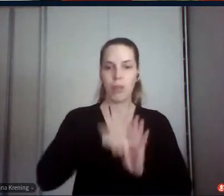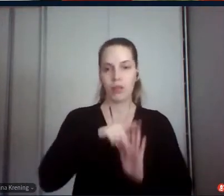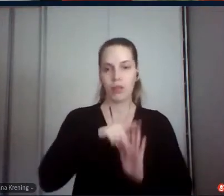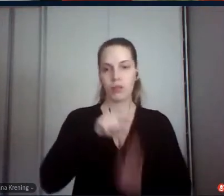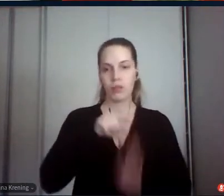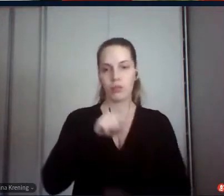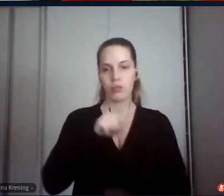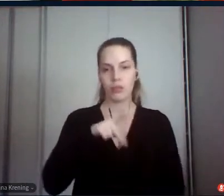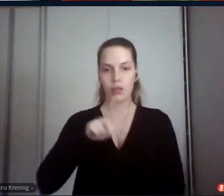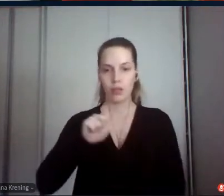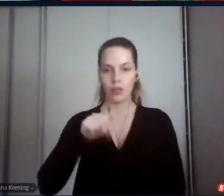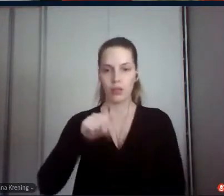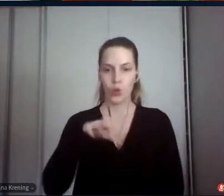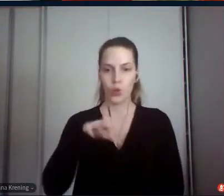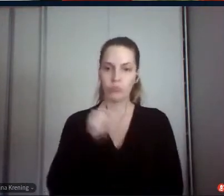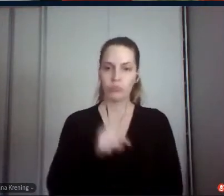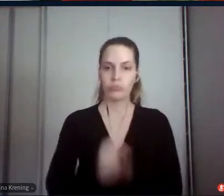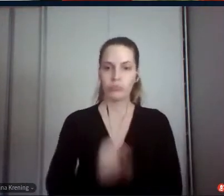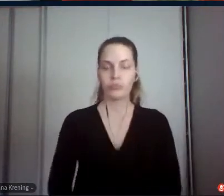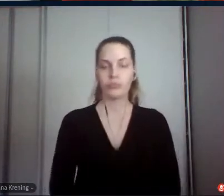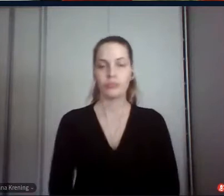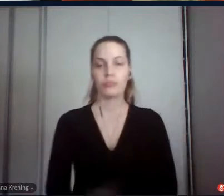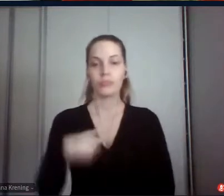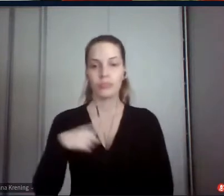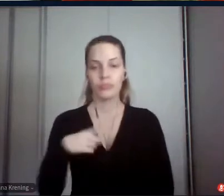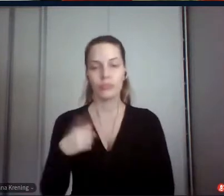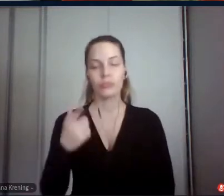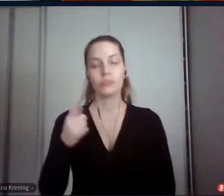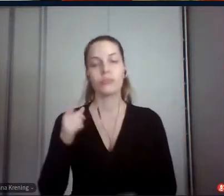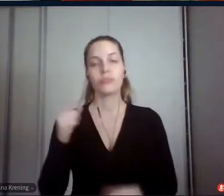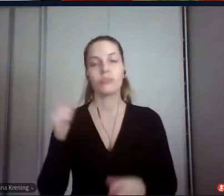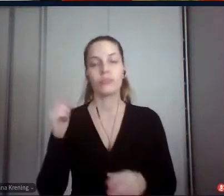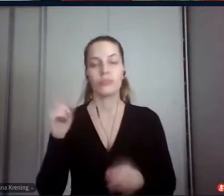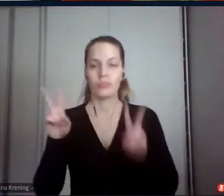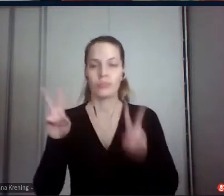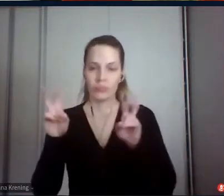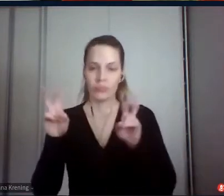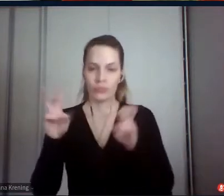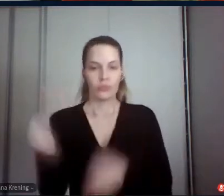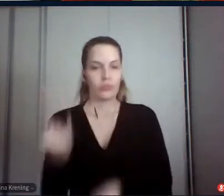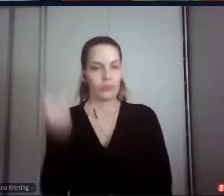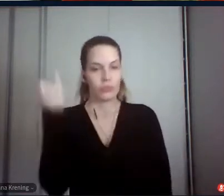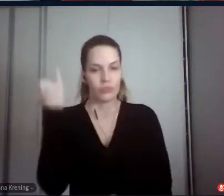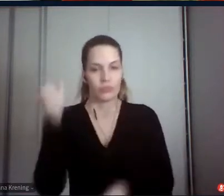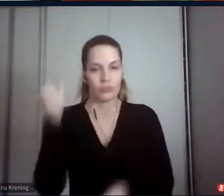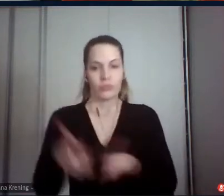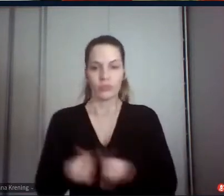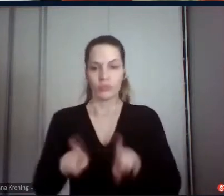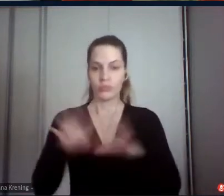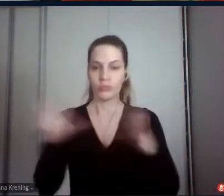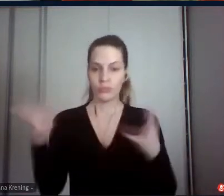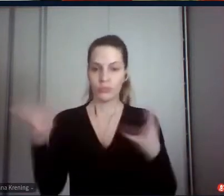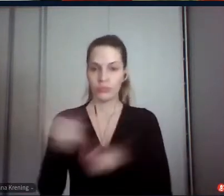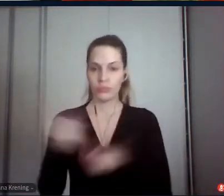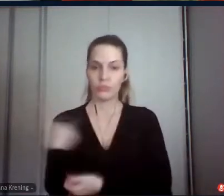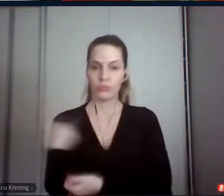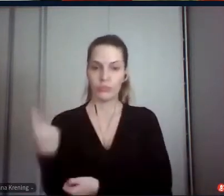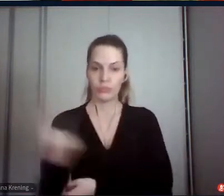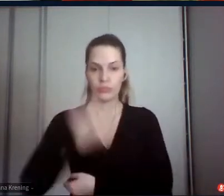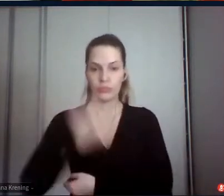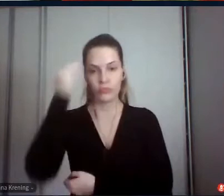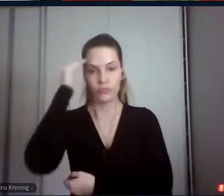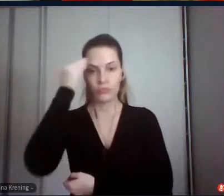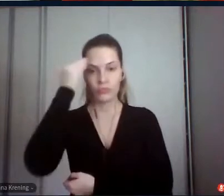Tem uma questão que é super importante que a gente tenha um entendimento, que eu acho que a Alessandra e a Débora